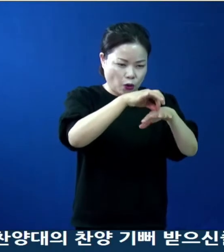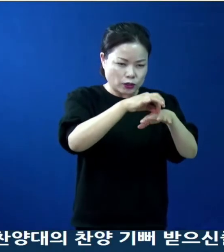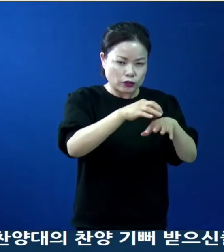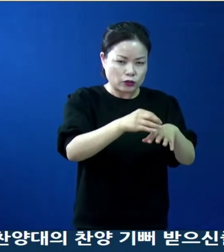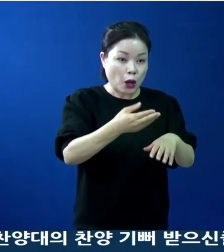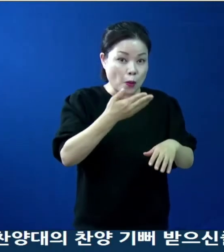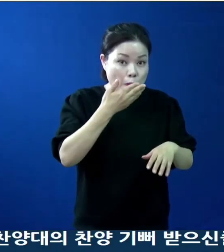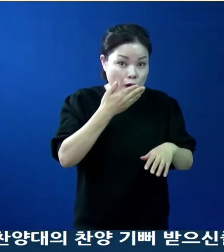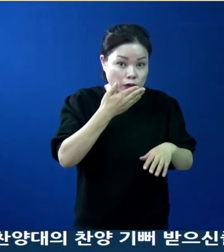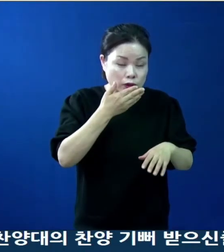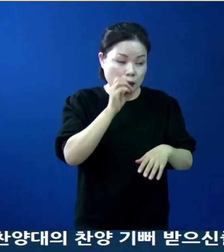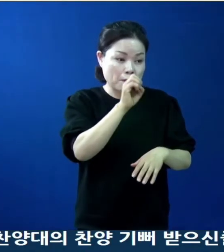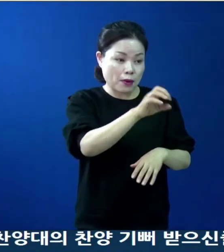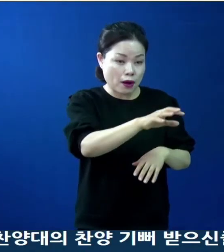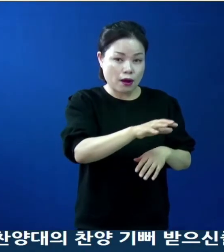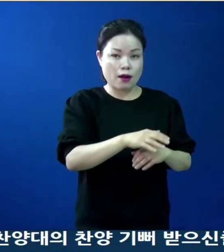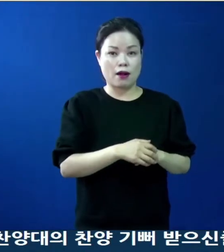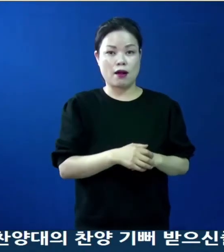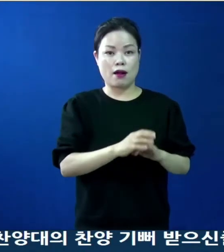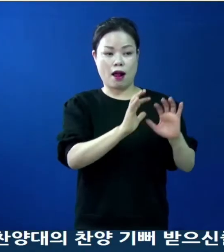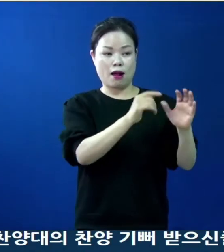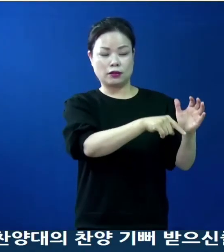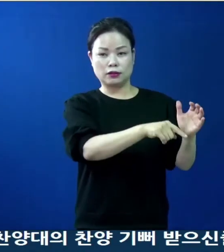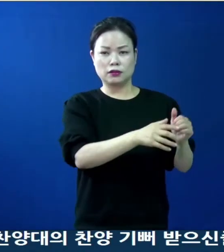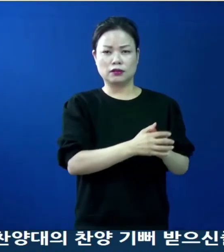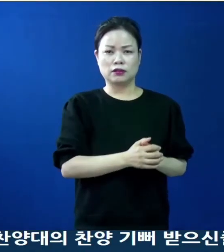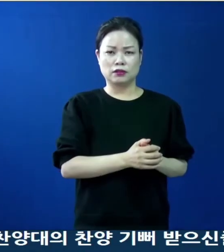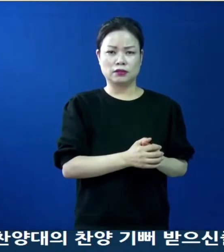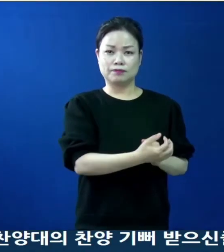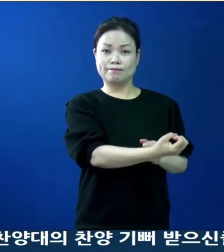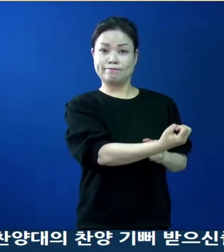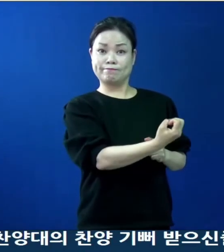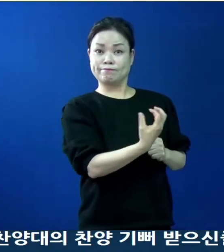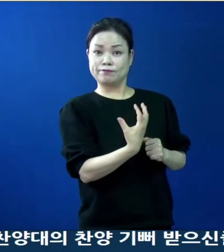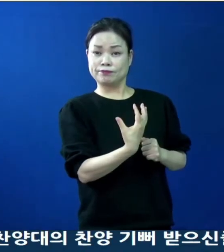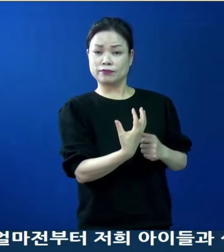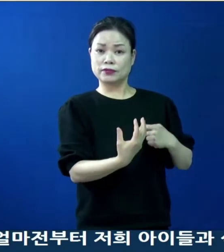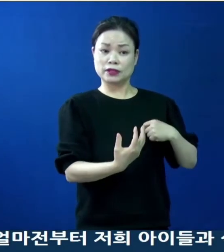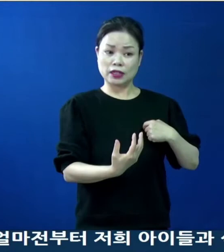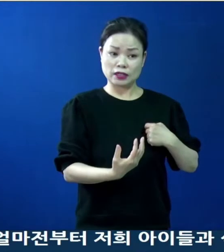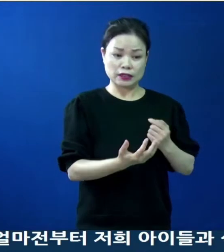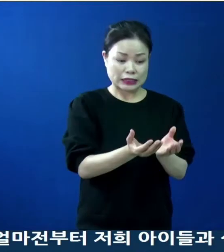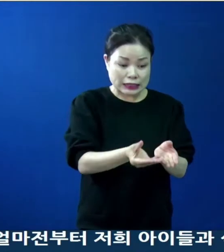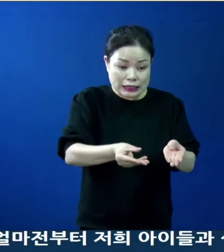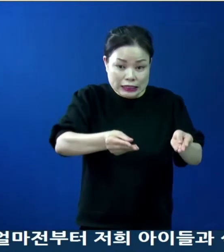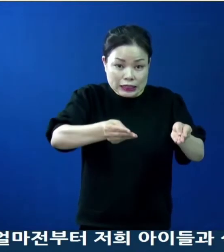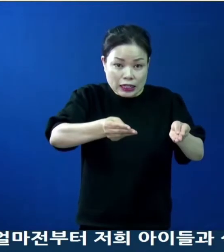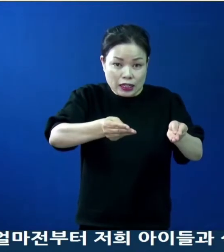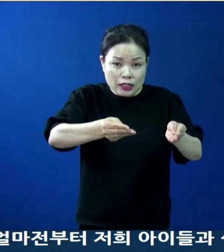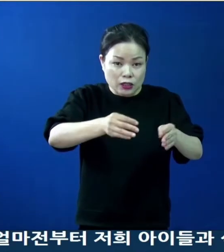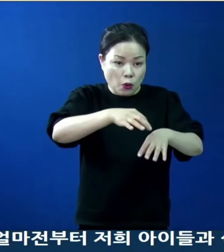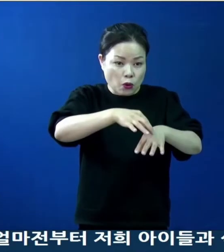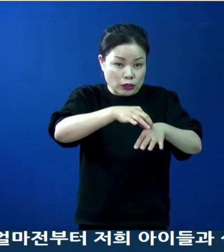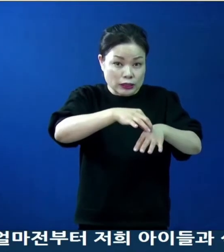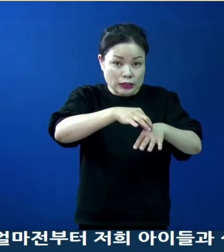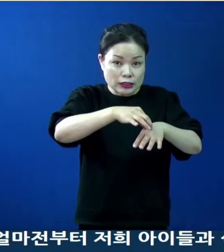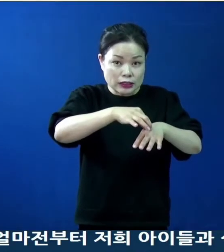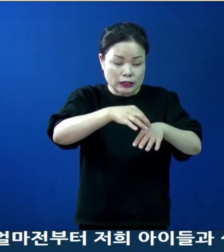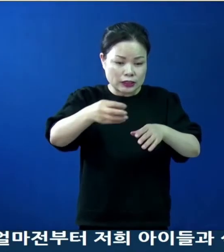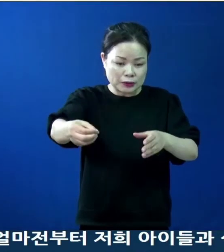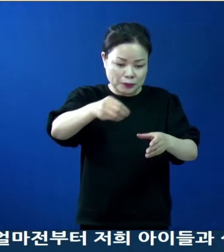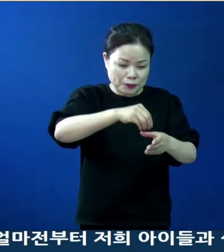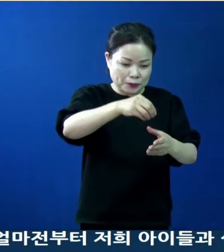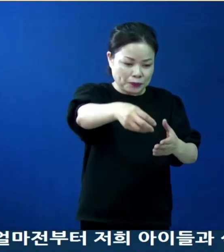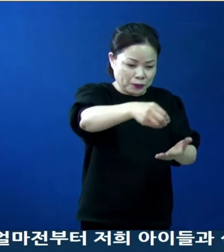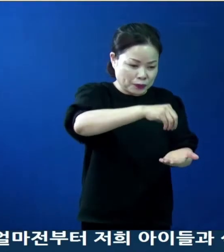먹자 이렇게 말을 했습니다. 그러자 아이들이 자신의 그릇에 이 고기 반찬을 하나 두